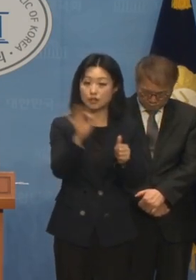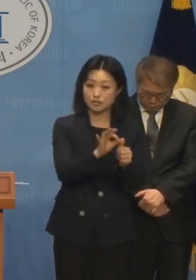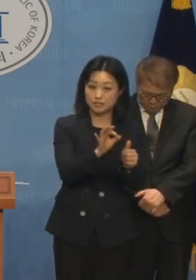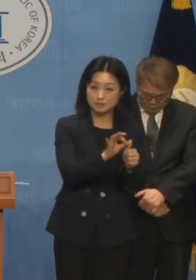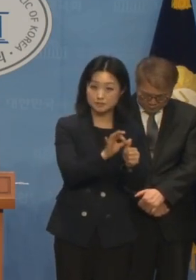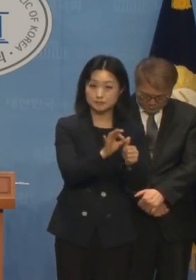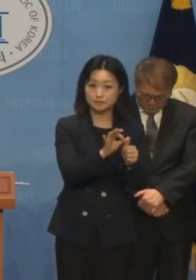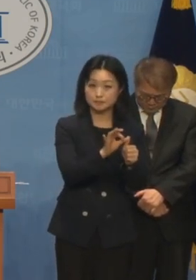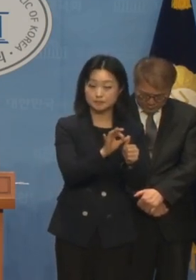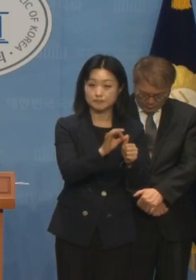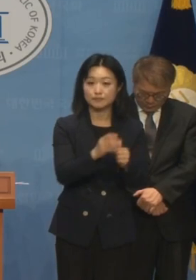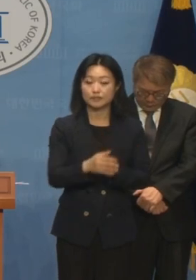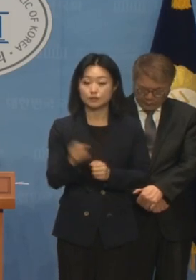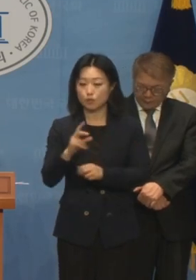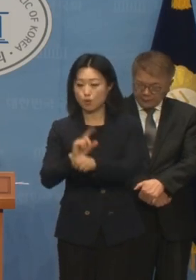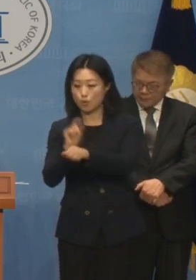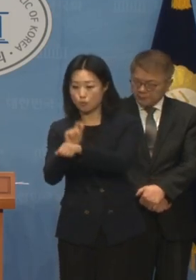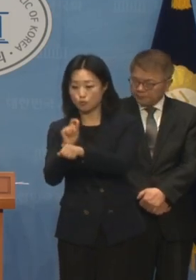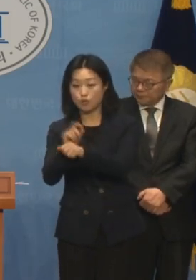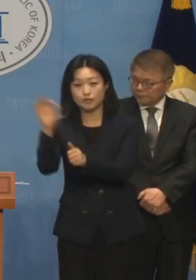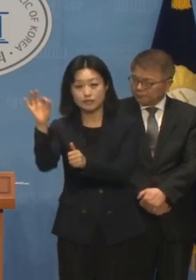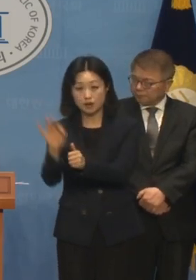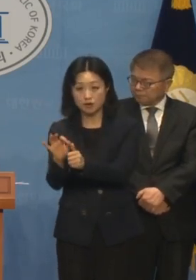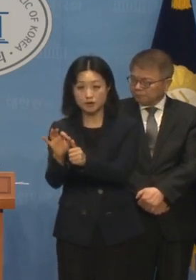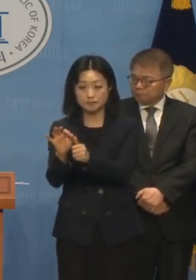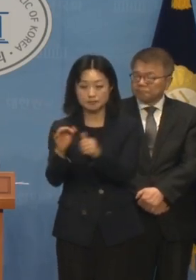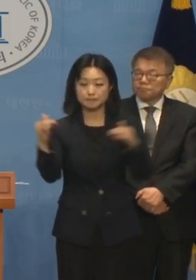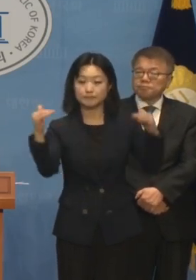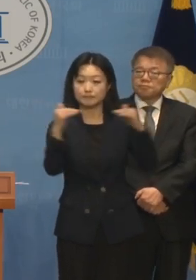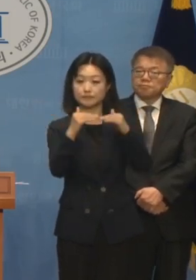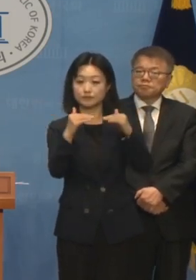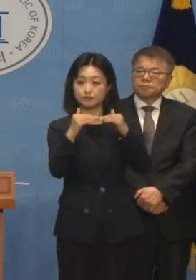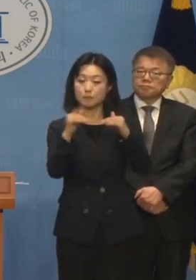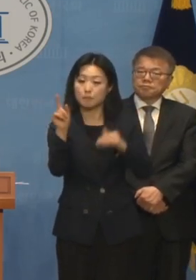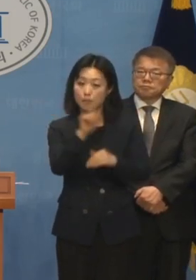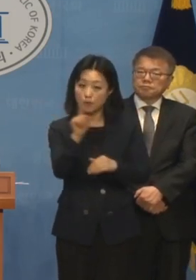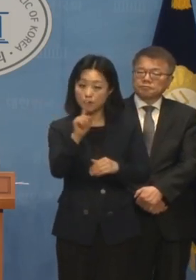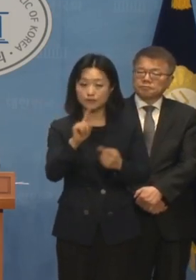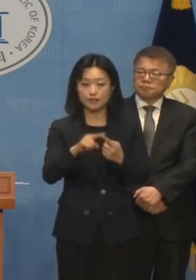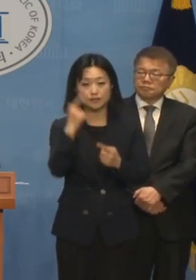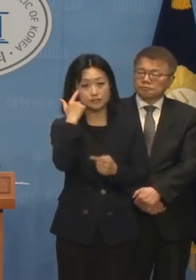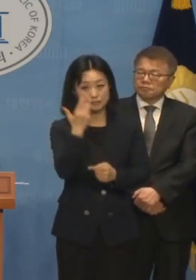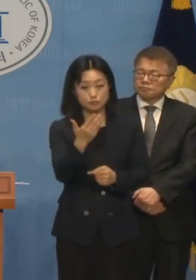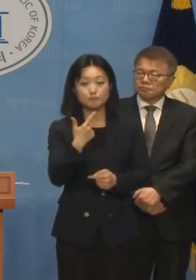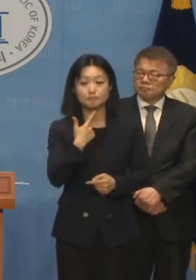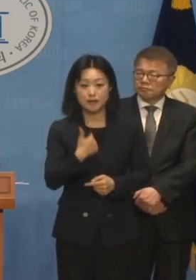국민연금과 직역연금 간의 형평성 제고 방안입니다.